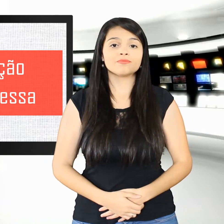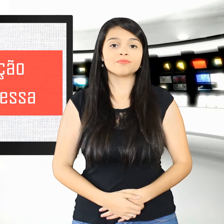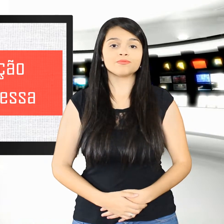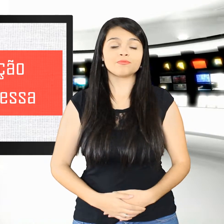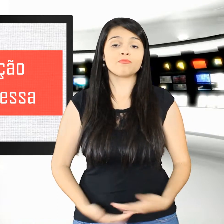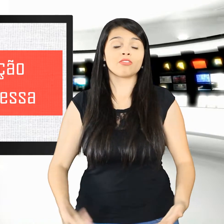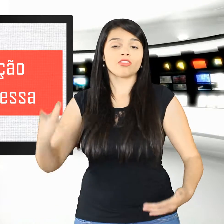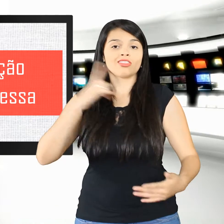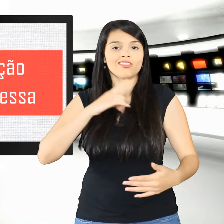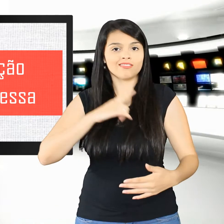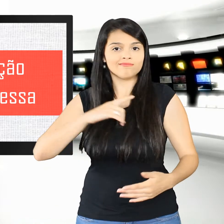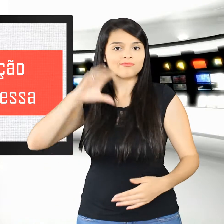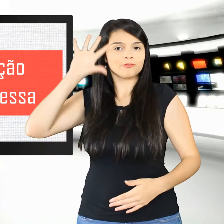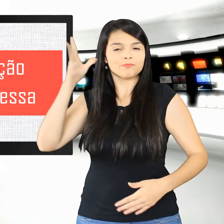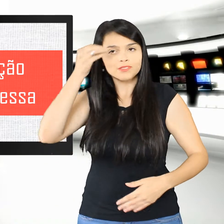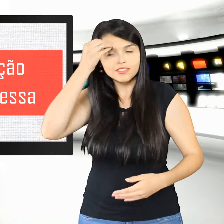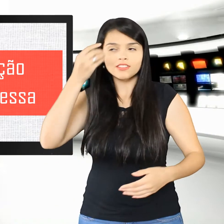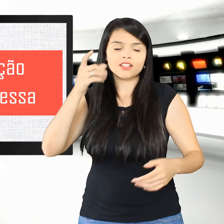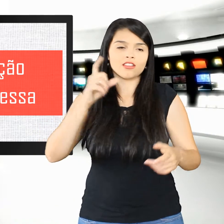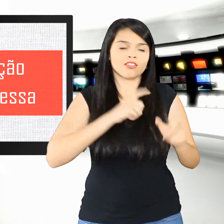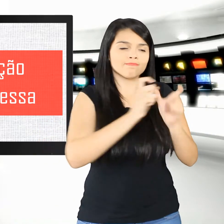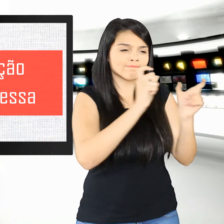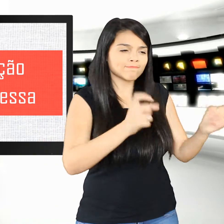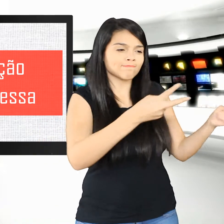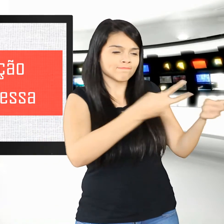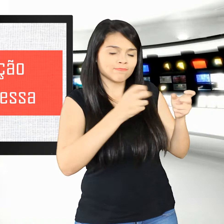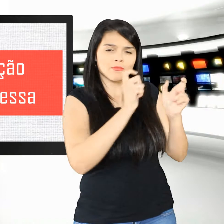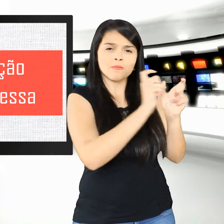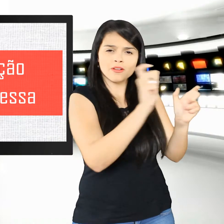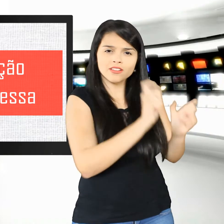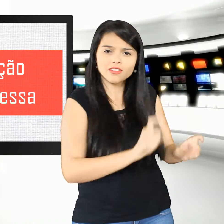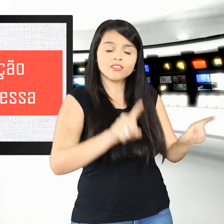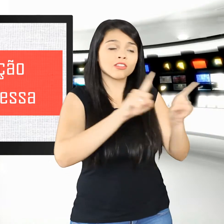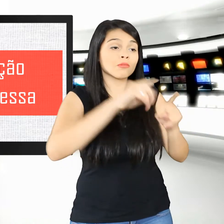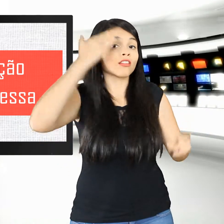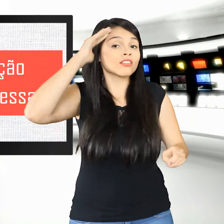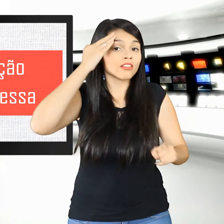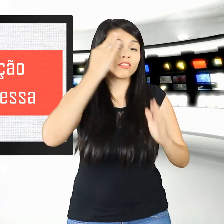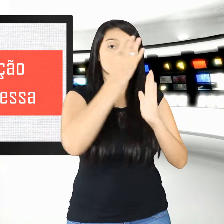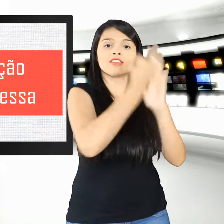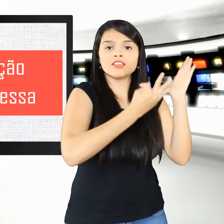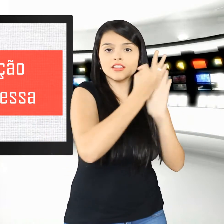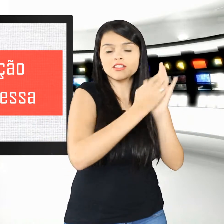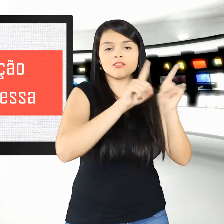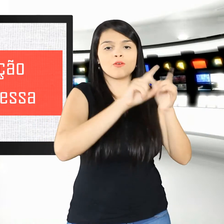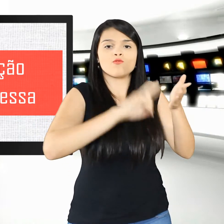Competências como decodificação e reconhecimento de palavras, compreensão de leitura de textos, vocabulários em Libras, dentre